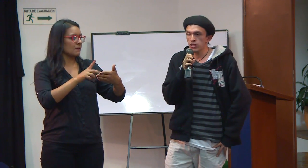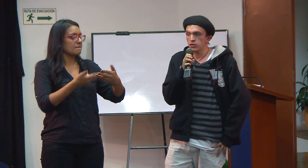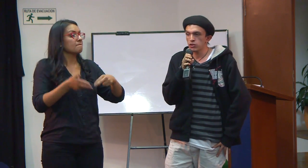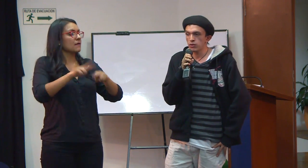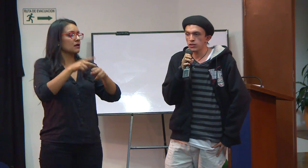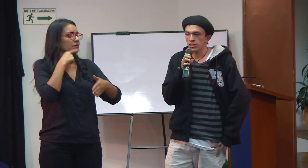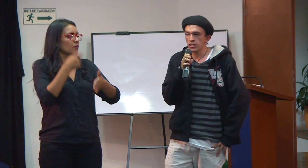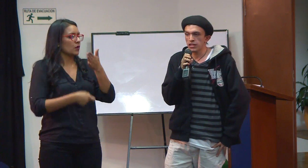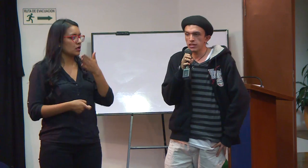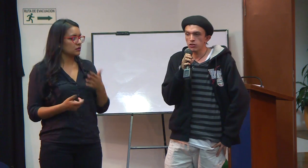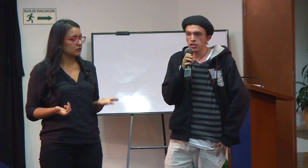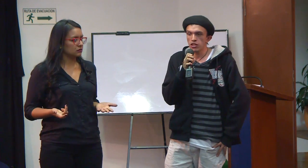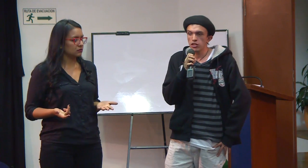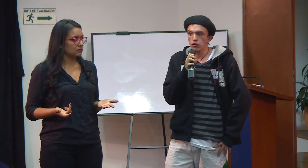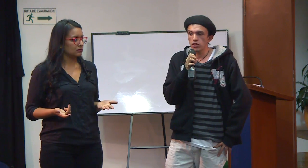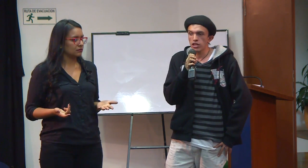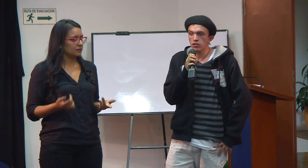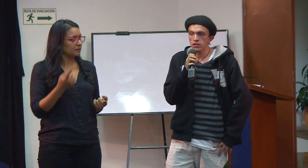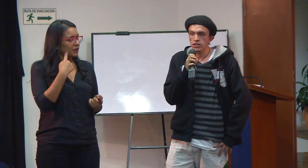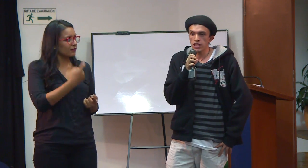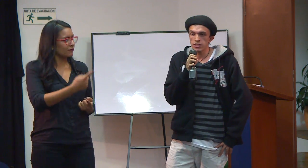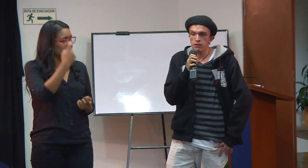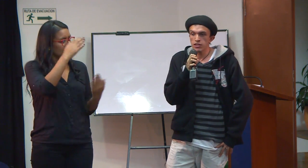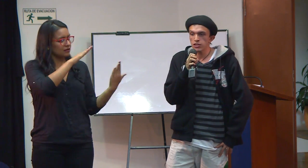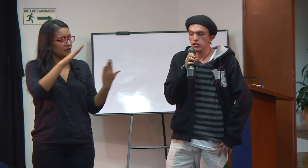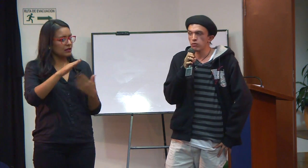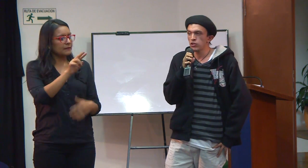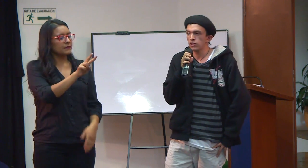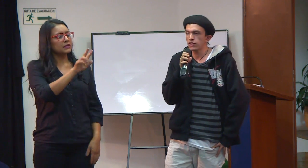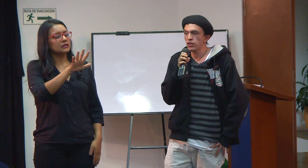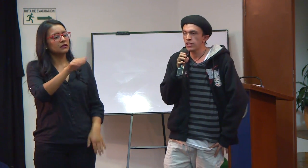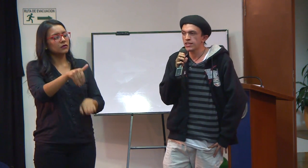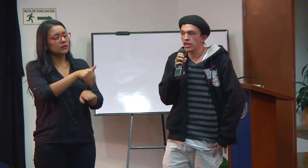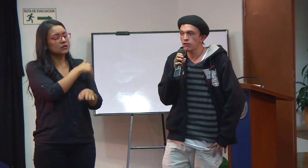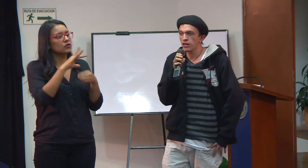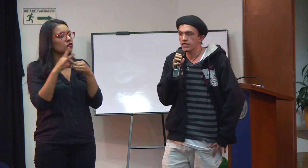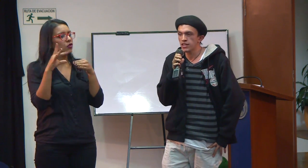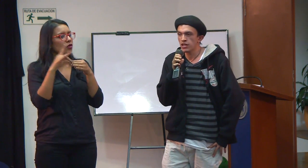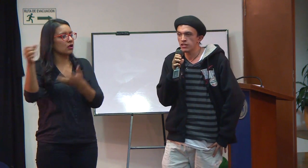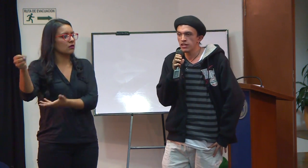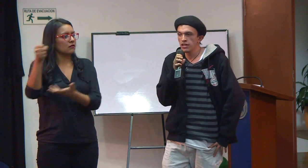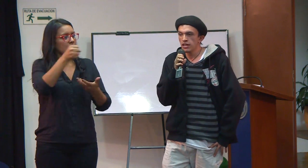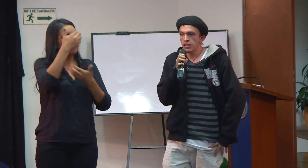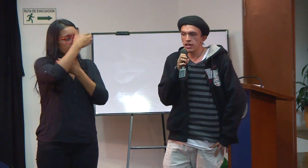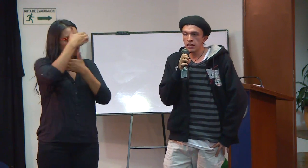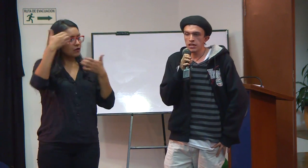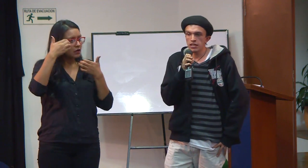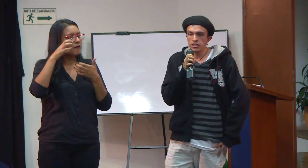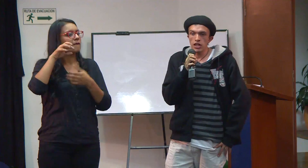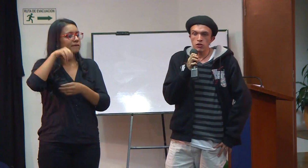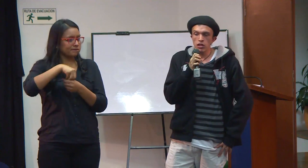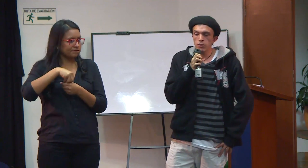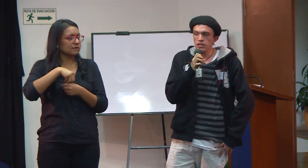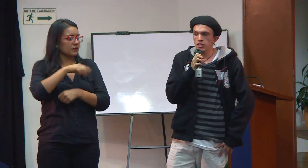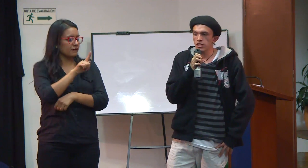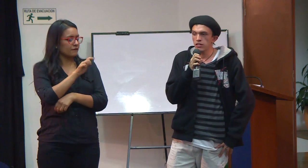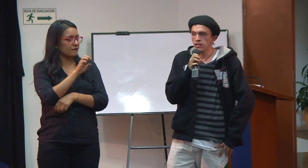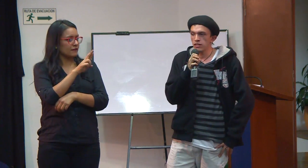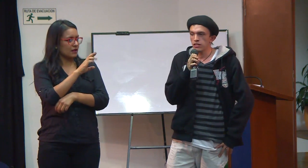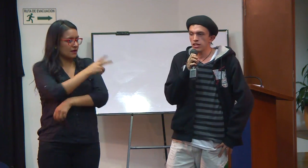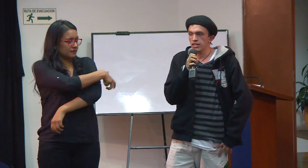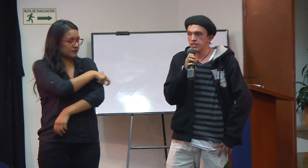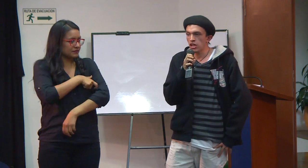los impuestos, pero es que no tenían en cuenta los casi 25 millones de dólares que las FARC están dando a la parte